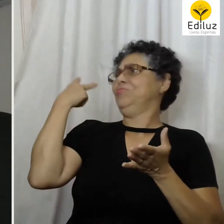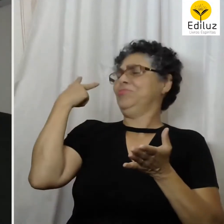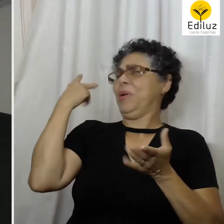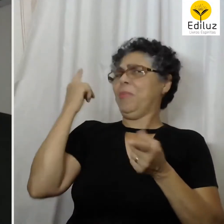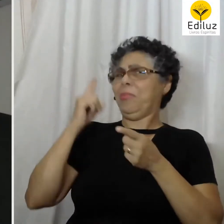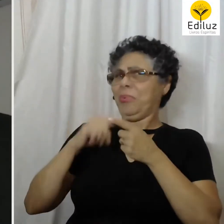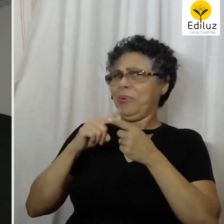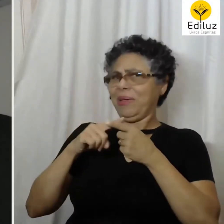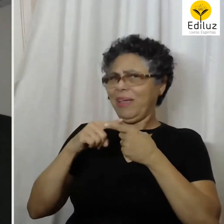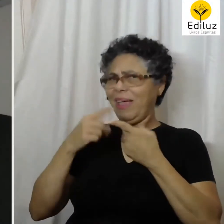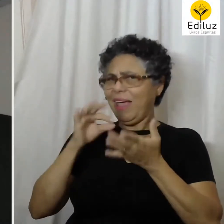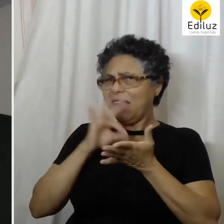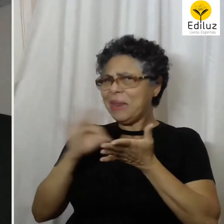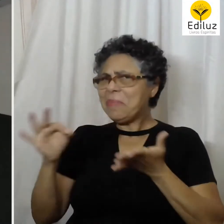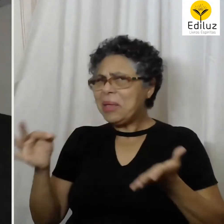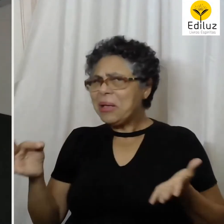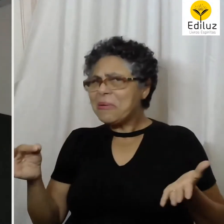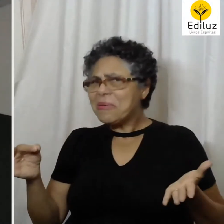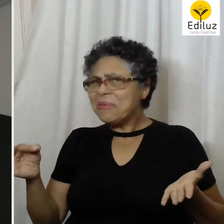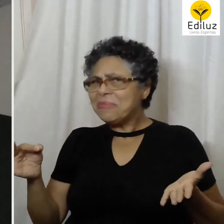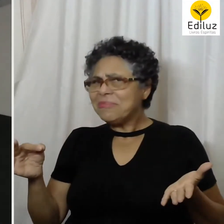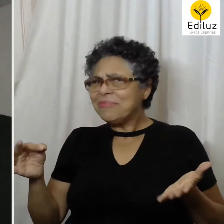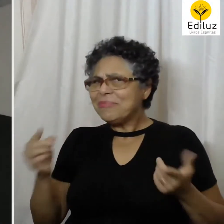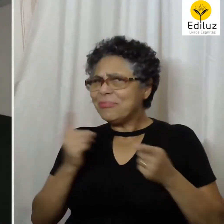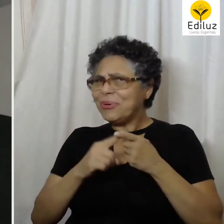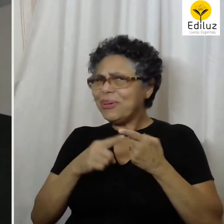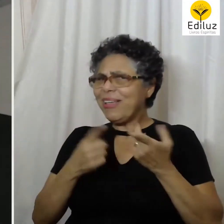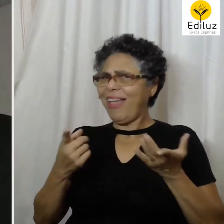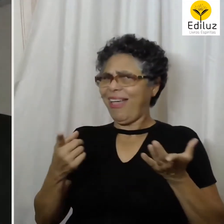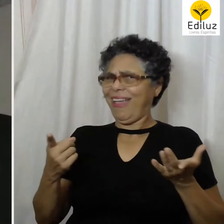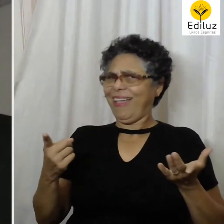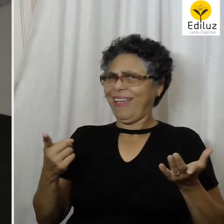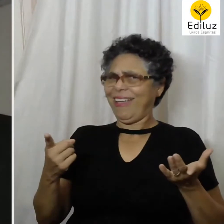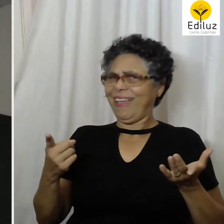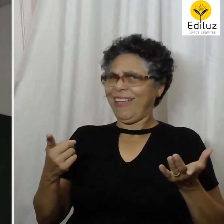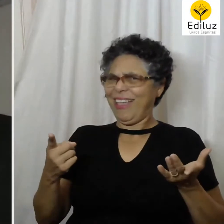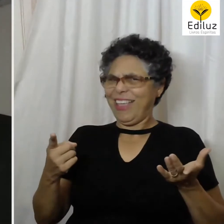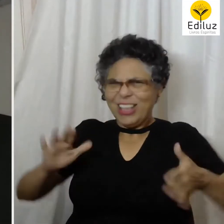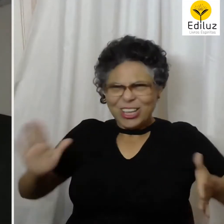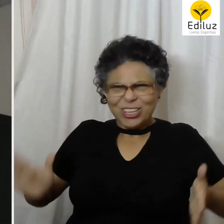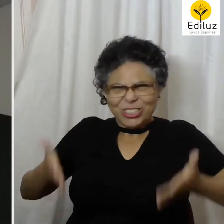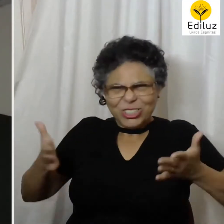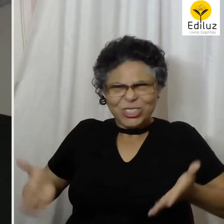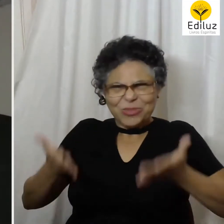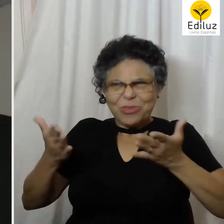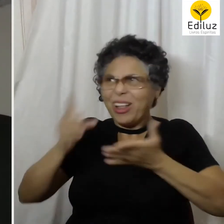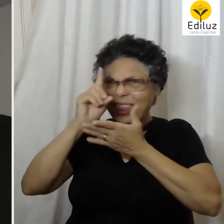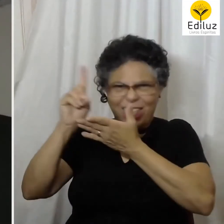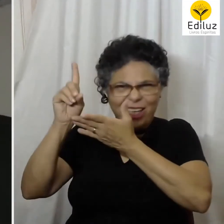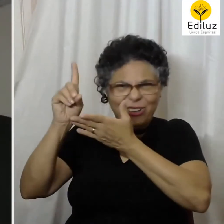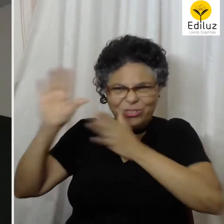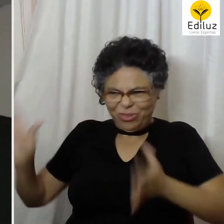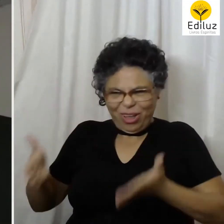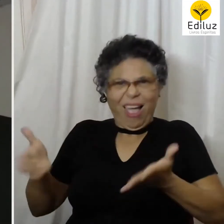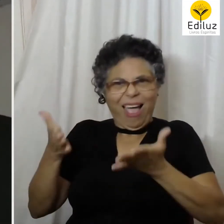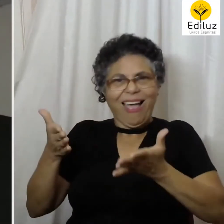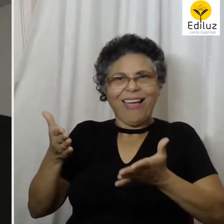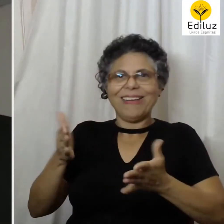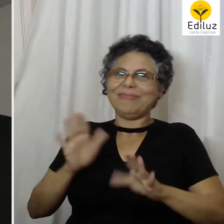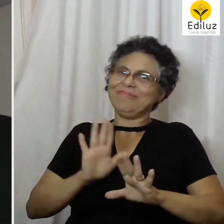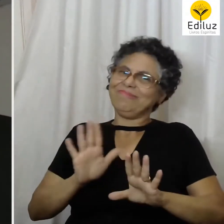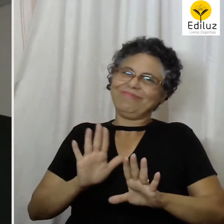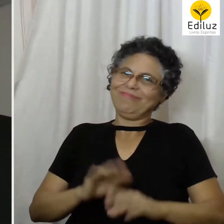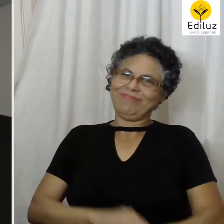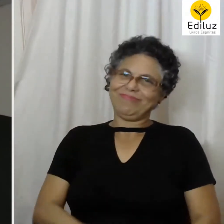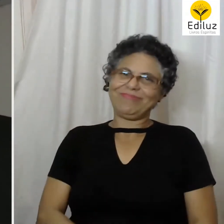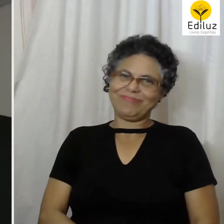causa. Essa inimizade certamente não foi estimulada nem provocada por Deus. Né?